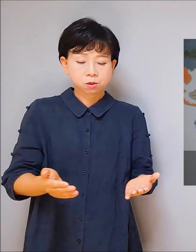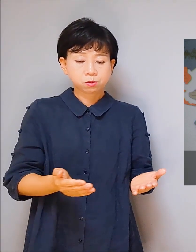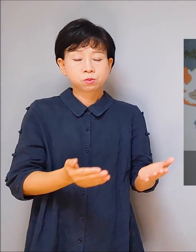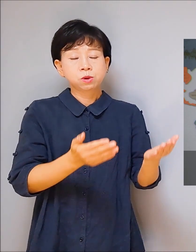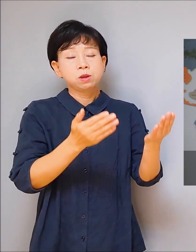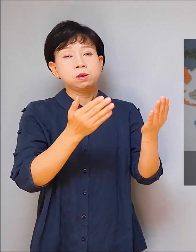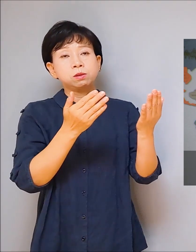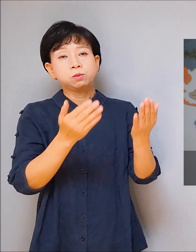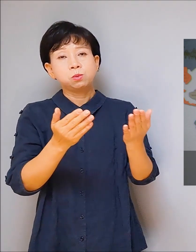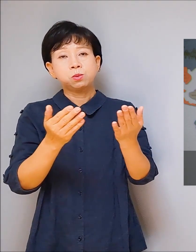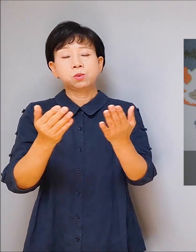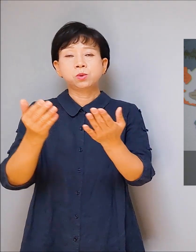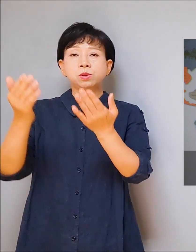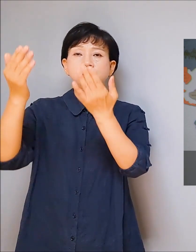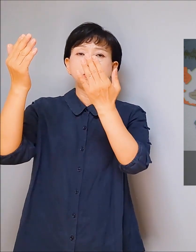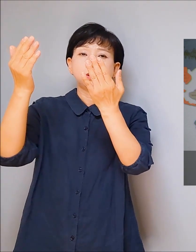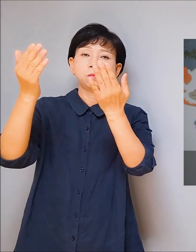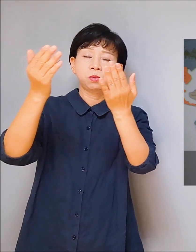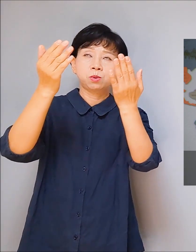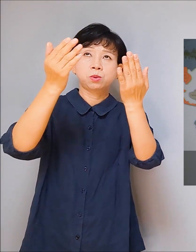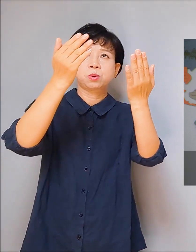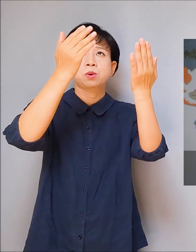찬송과 영광